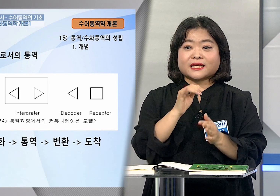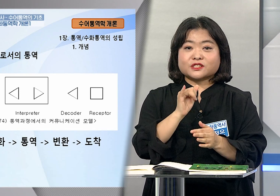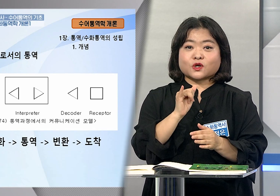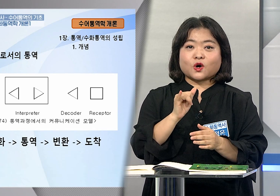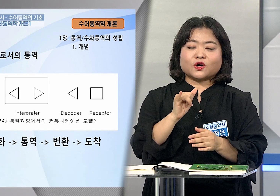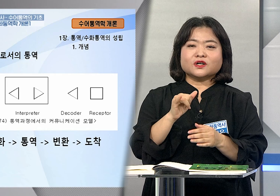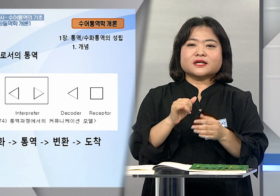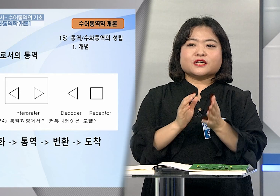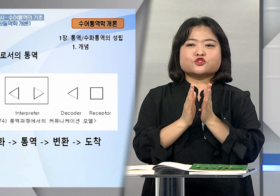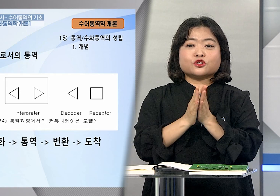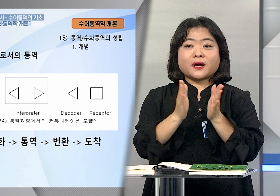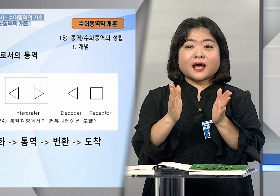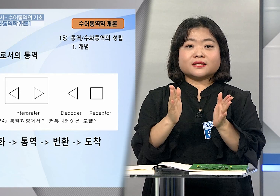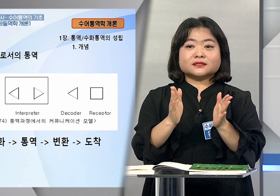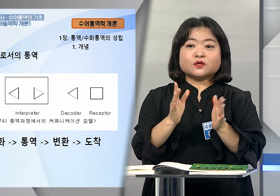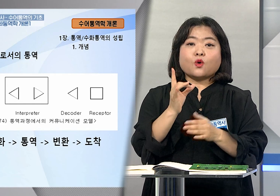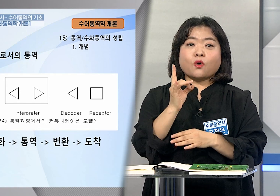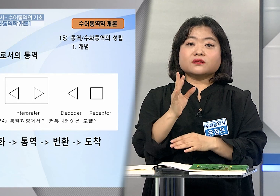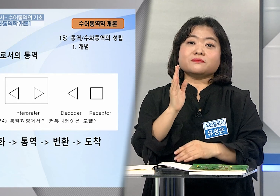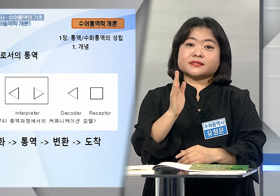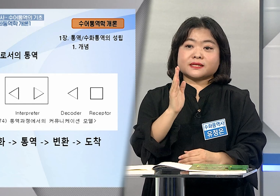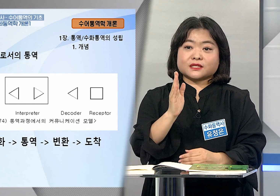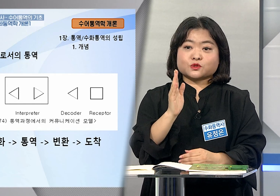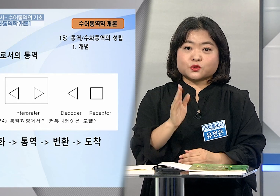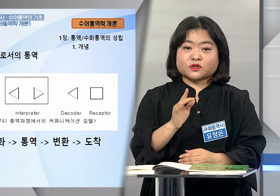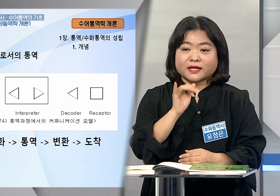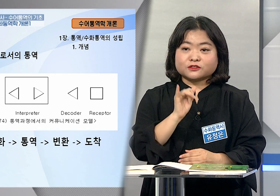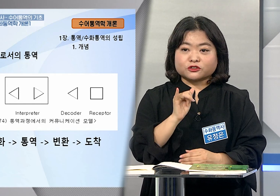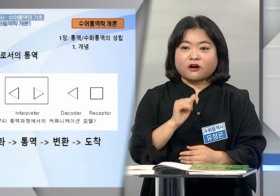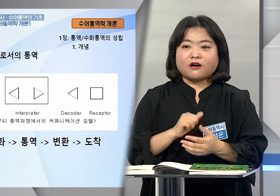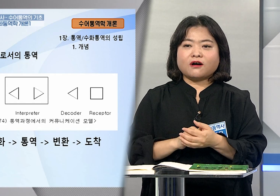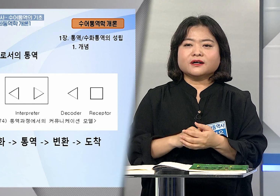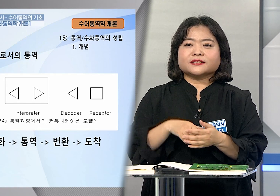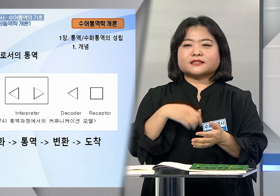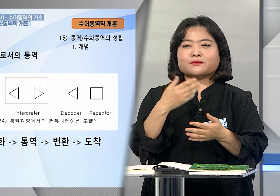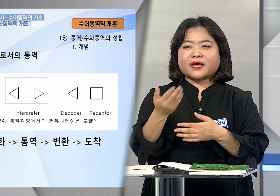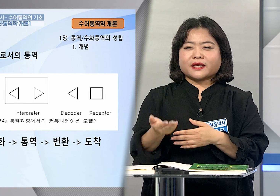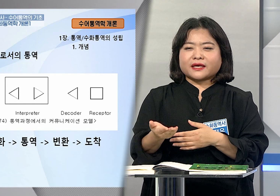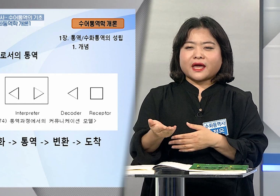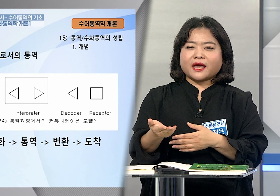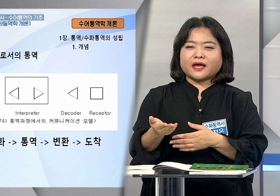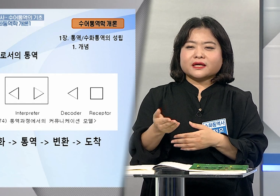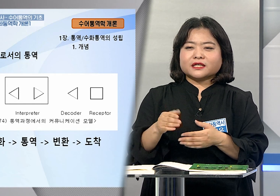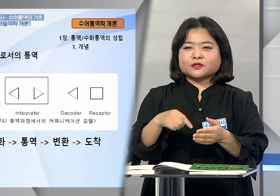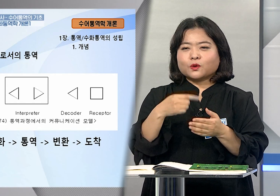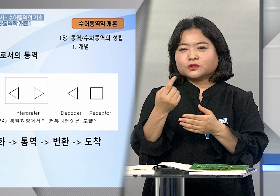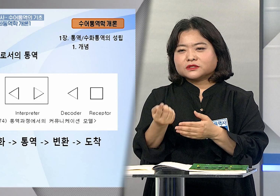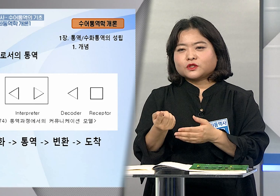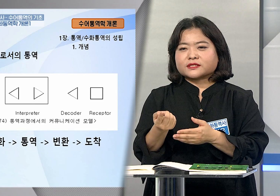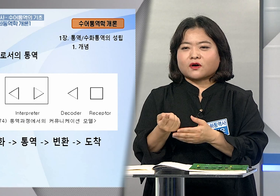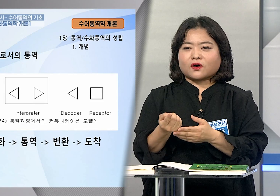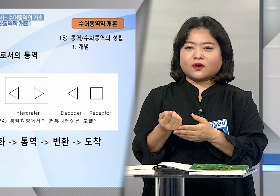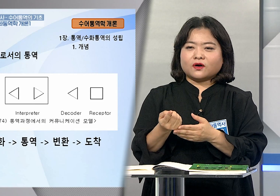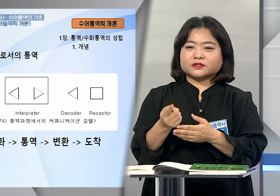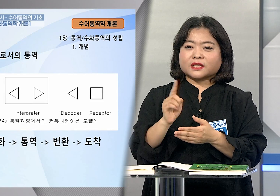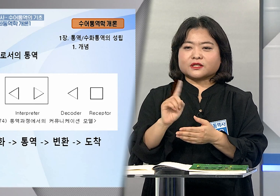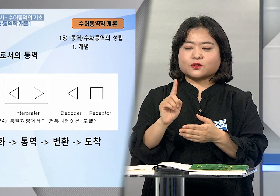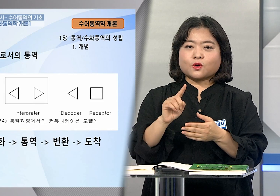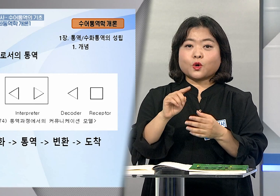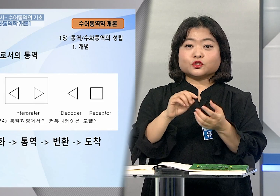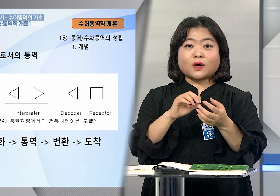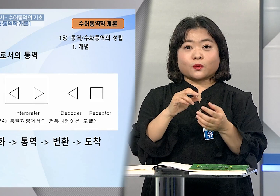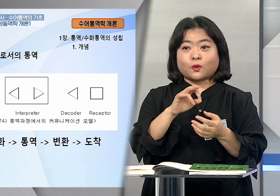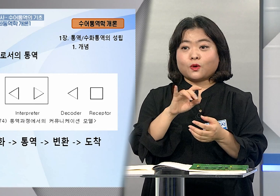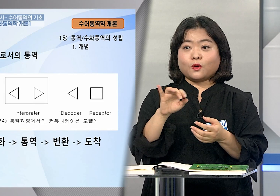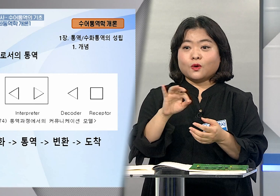소스가 있겠죠. 이 출발하는 원 메시지의 소스가 있고요. 그 다음에 이게 인코드 돼서 어떻게